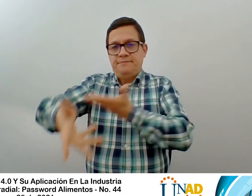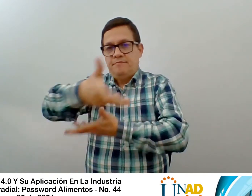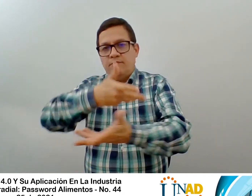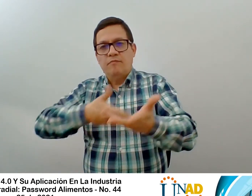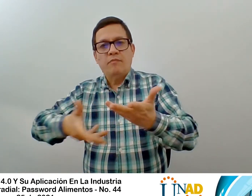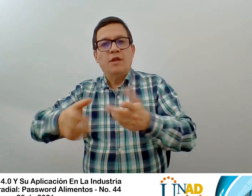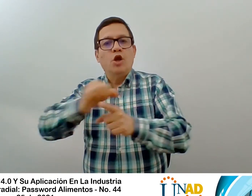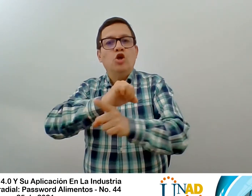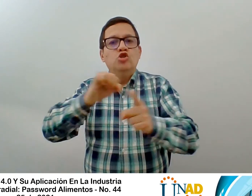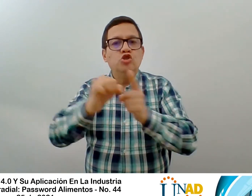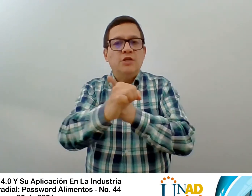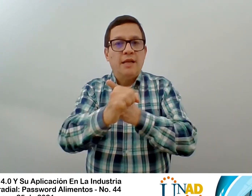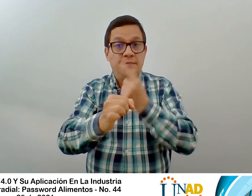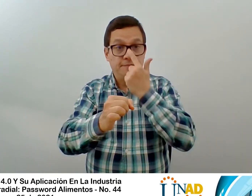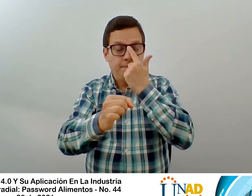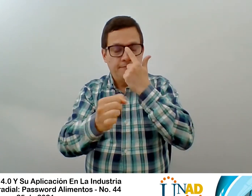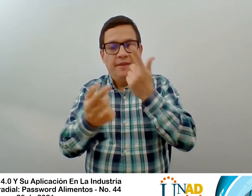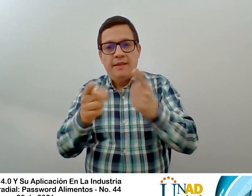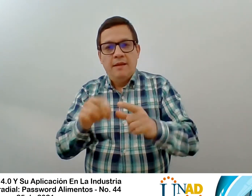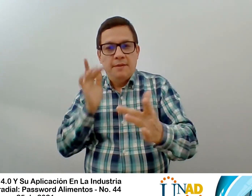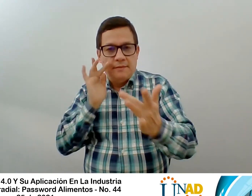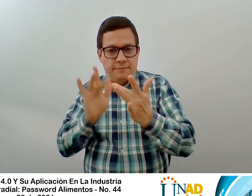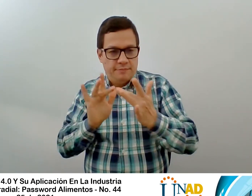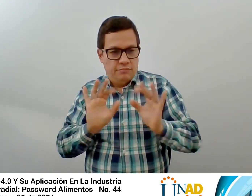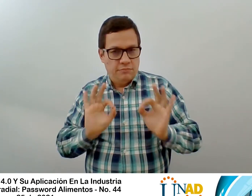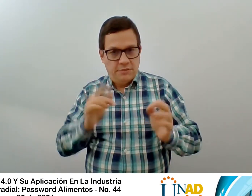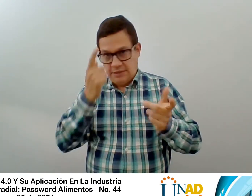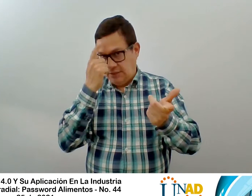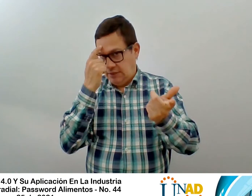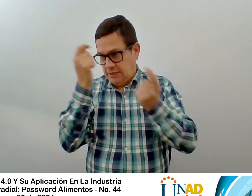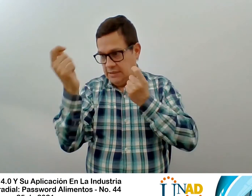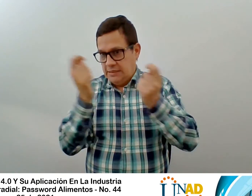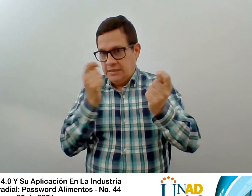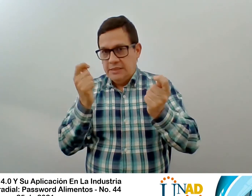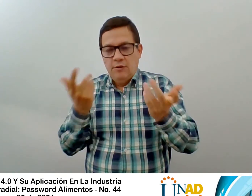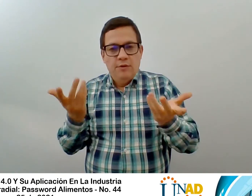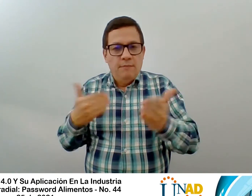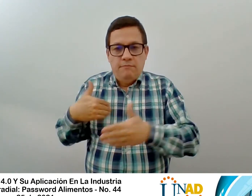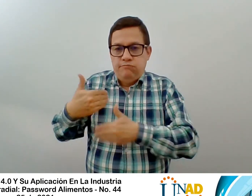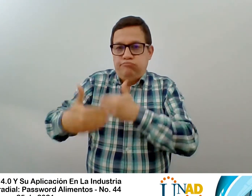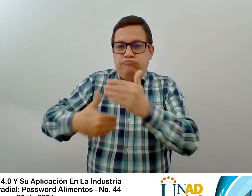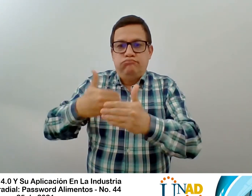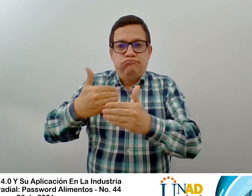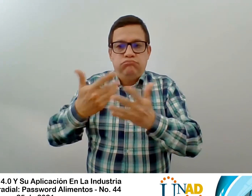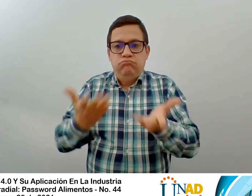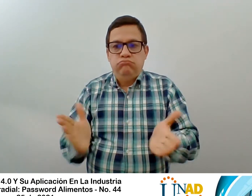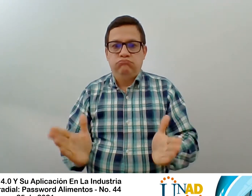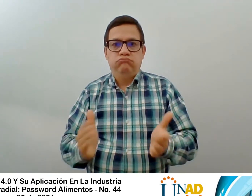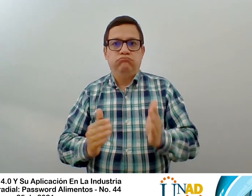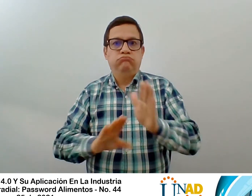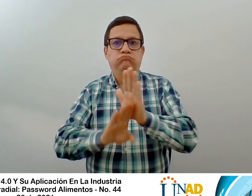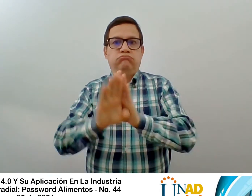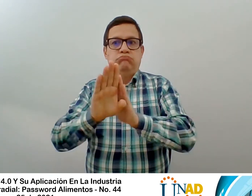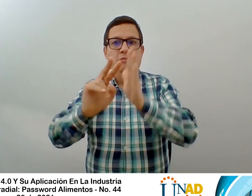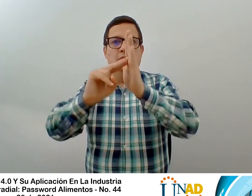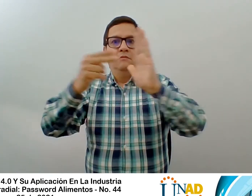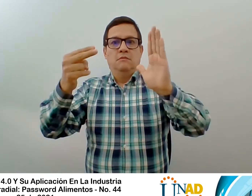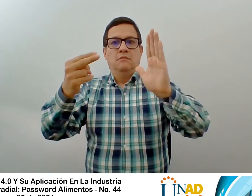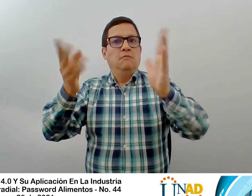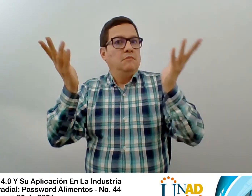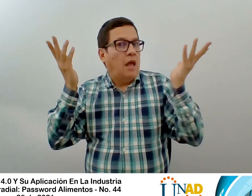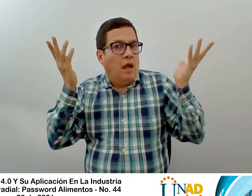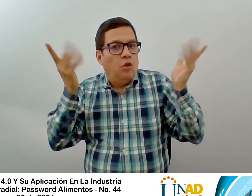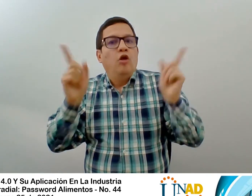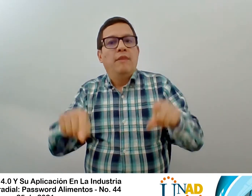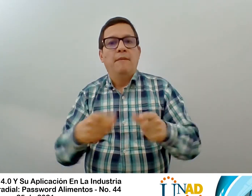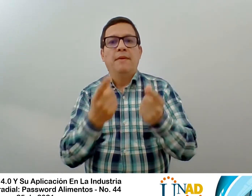un estudio del sector social y establecen también unas estrategias para que el crecimiento no solo